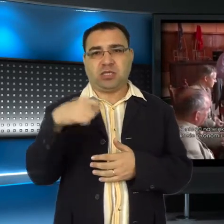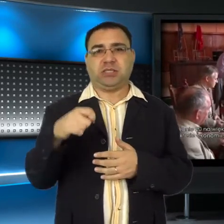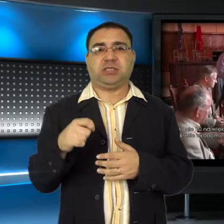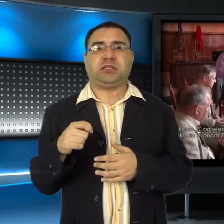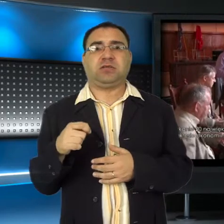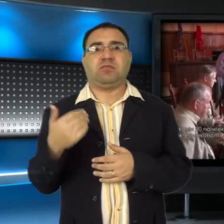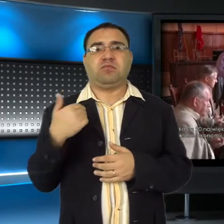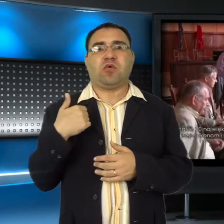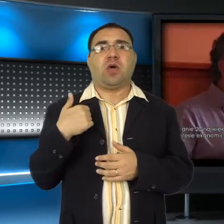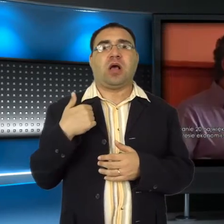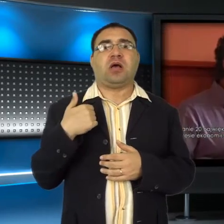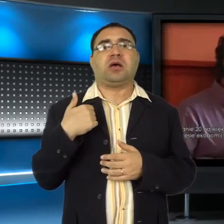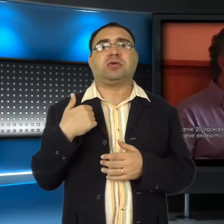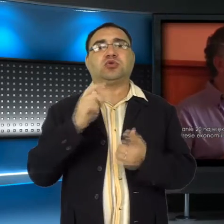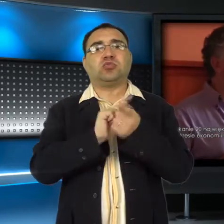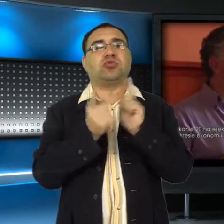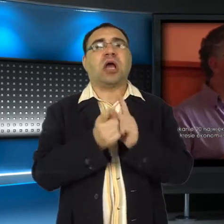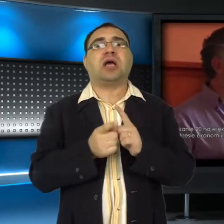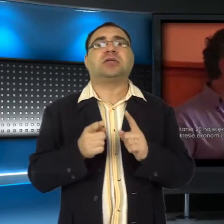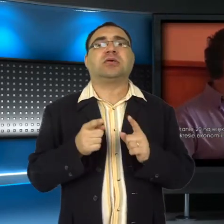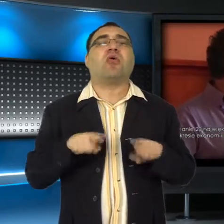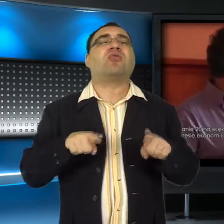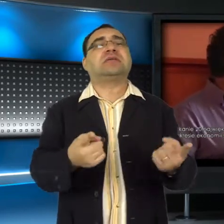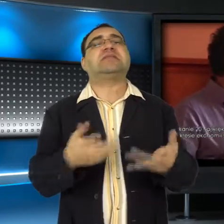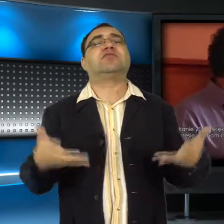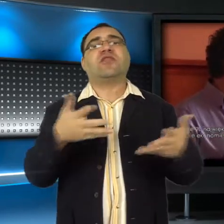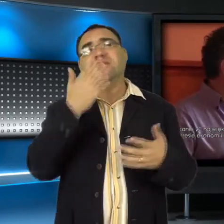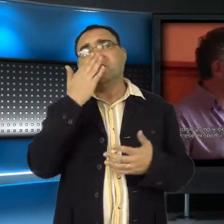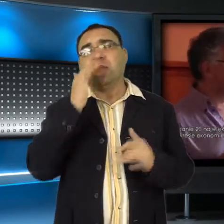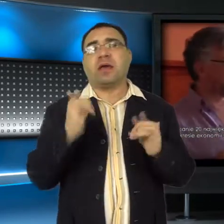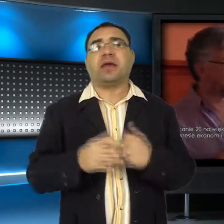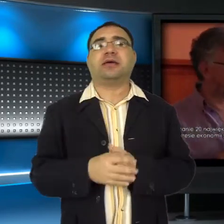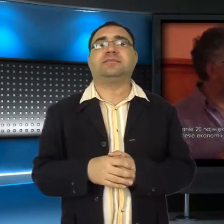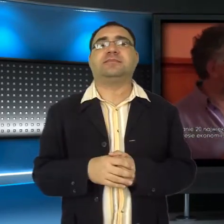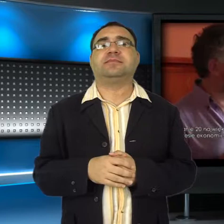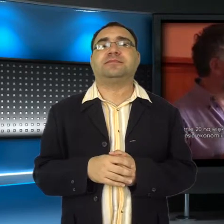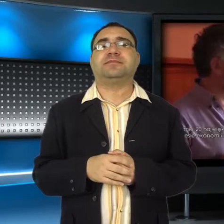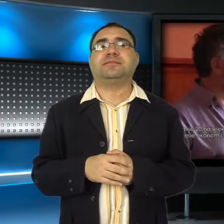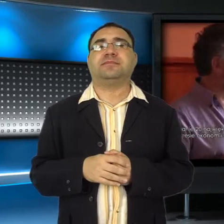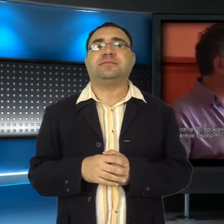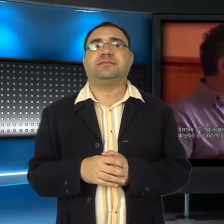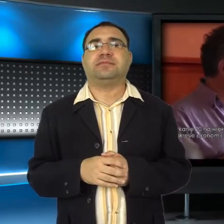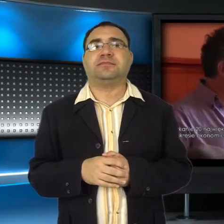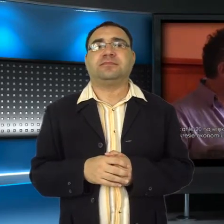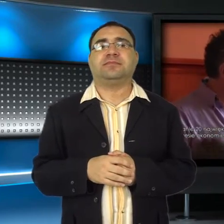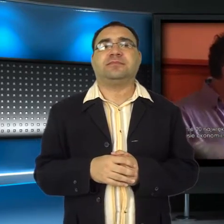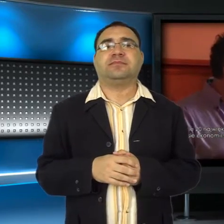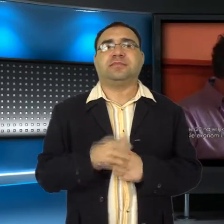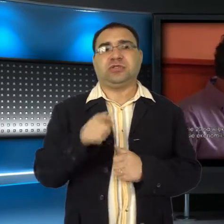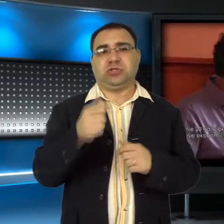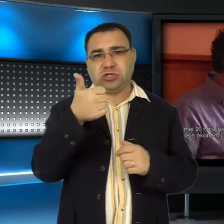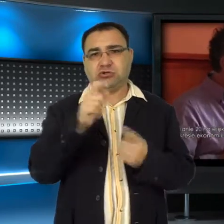Kluge. Powiedz, jak oceniasz te organizacje, ich kondycję? Z tego, co mogłem zrozumieć, z tego jednego spotkania,